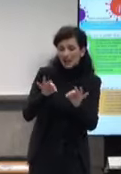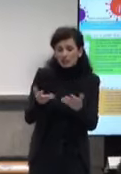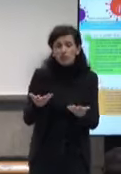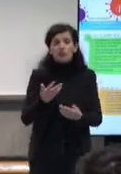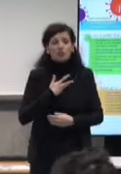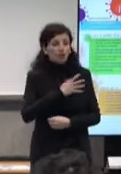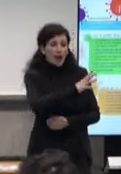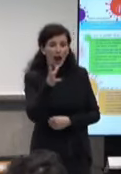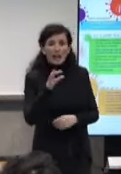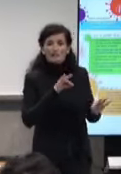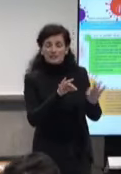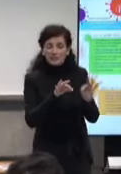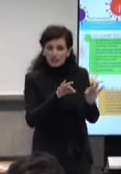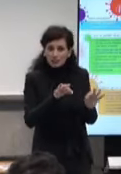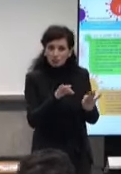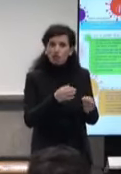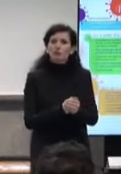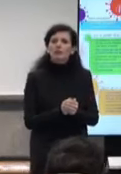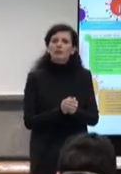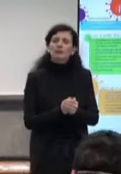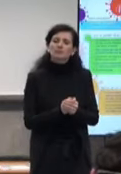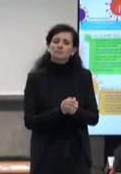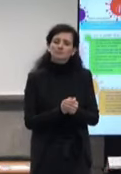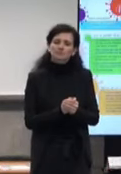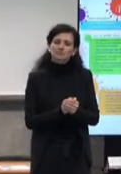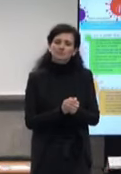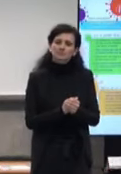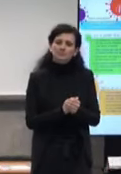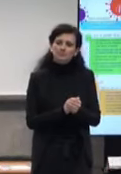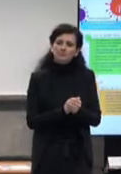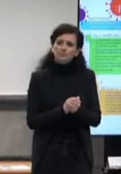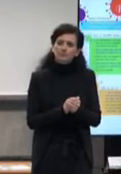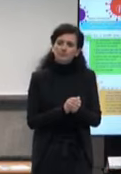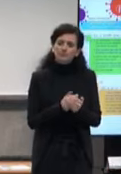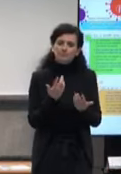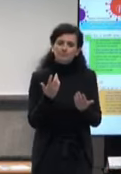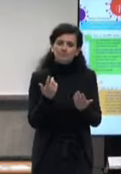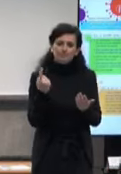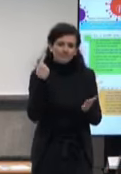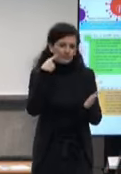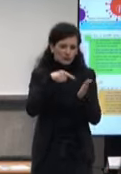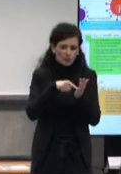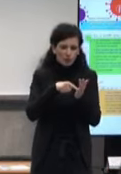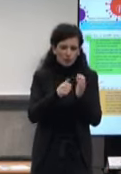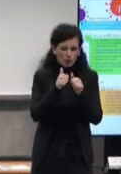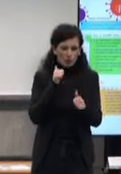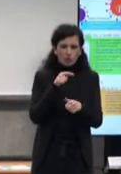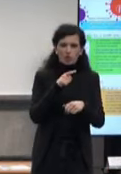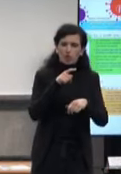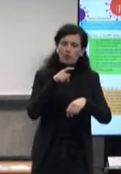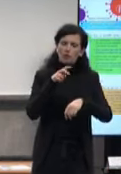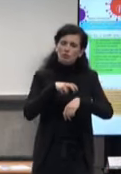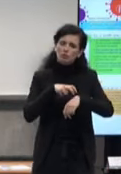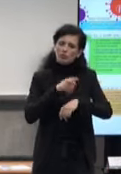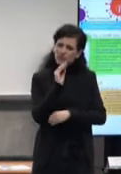possono essere immaginate detto questo però credo che torna la domanda prima che ha fatto la dottoressa ovverosia stiamo valutando